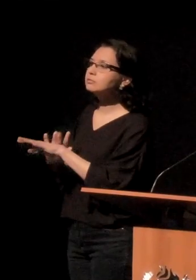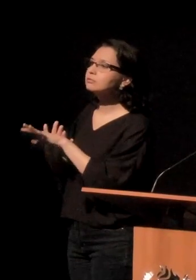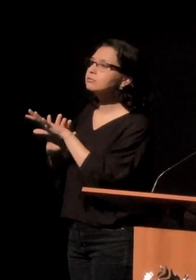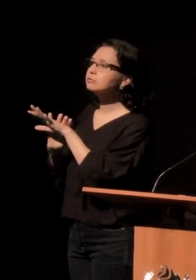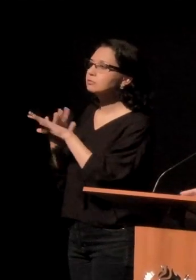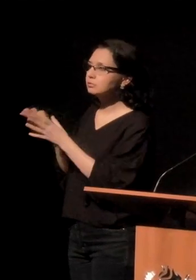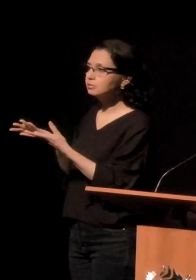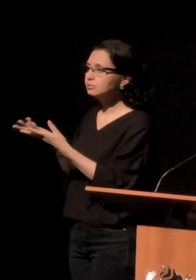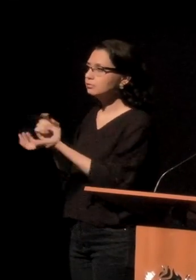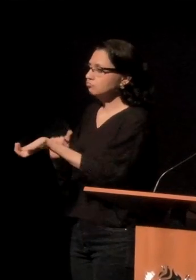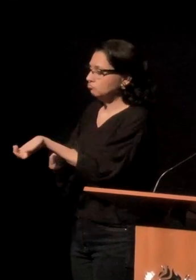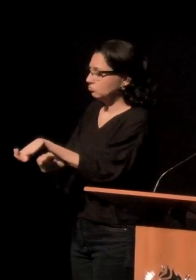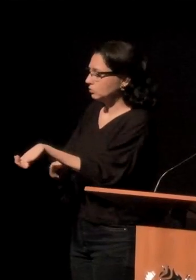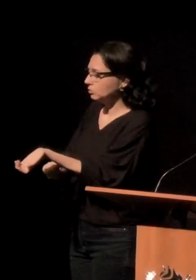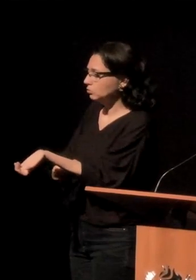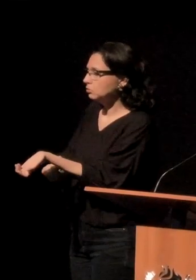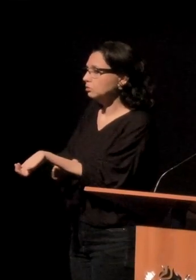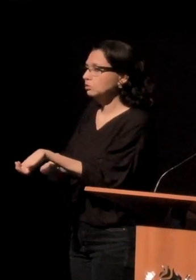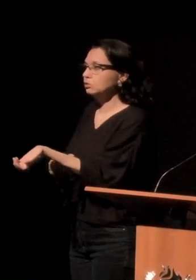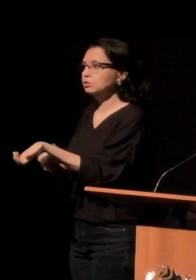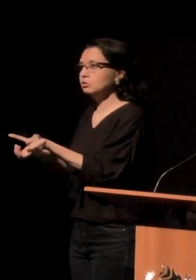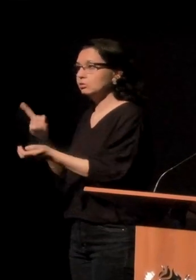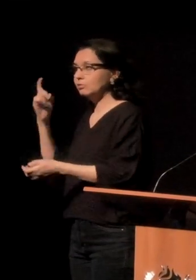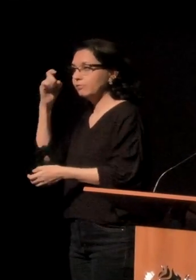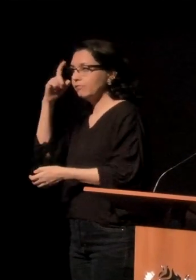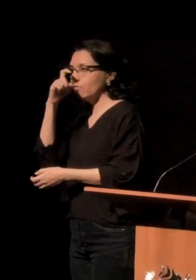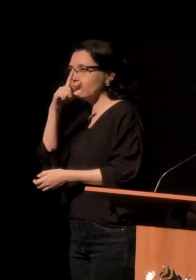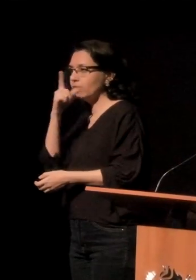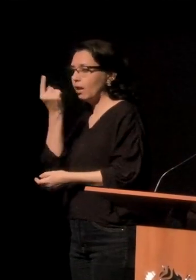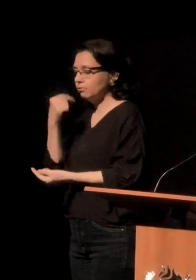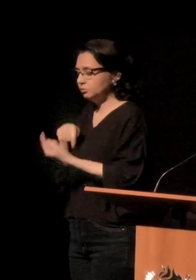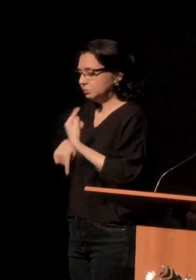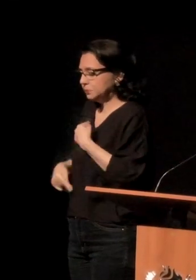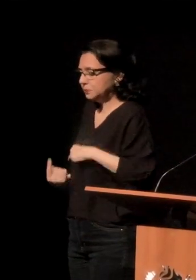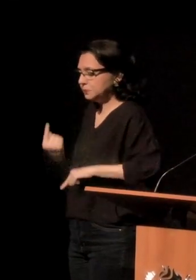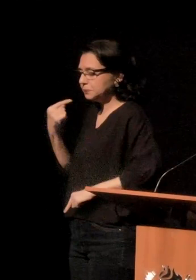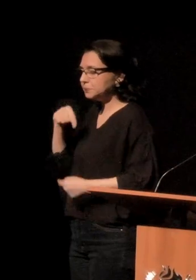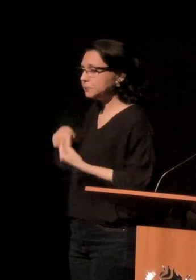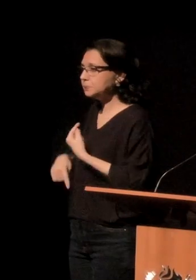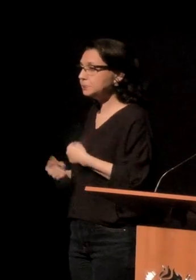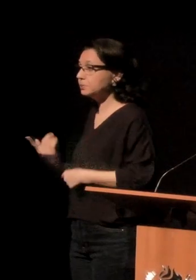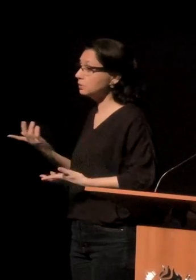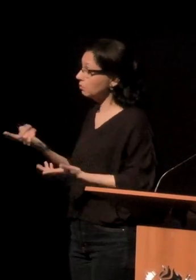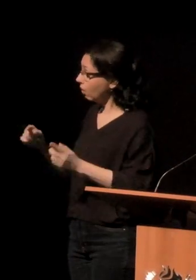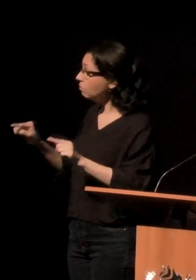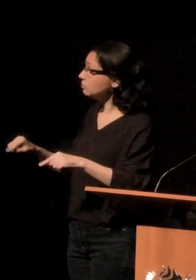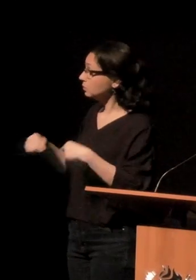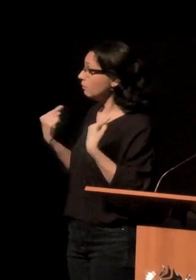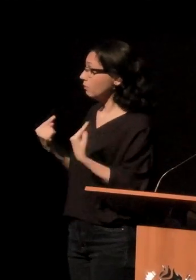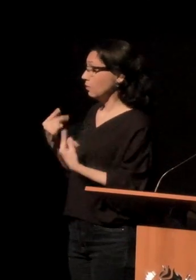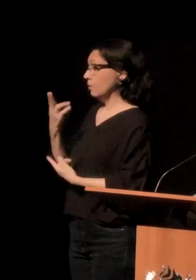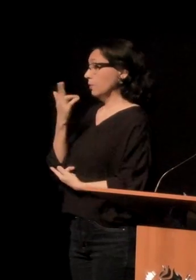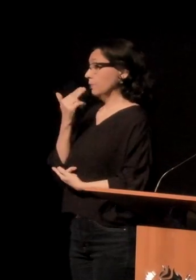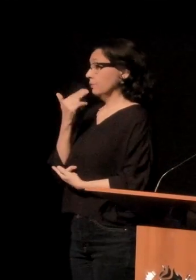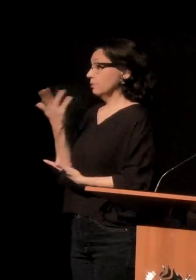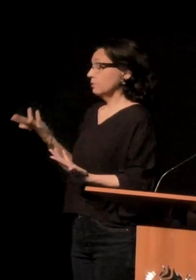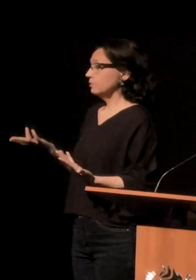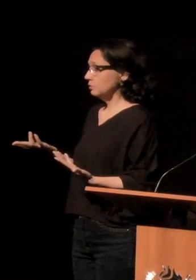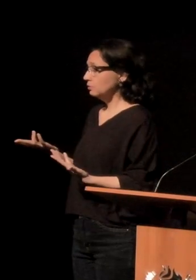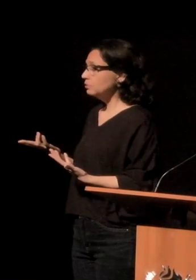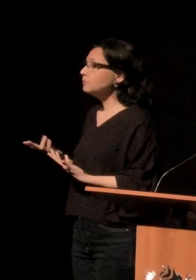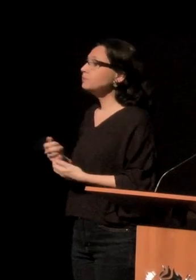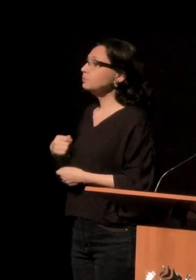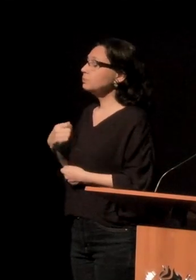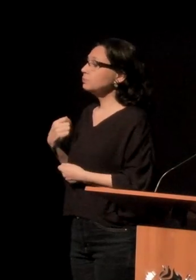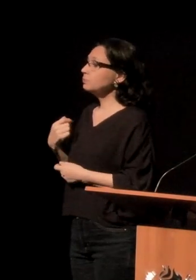as alergias e as intolerâncias Então isso é um desafio para para esse profissional porque de novo ele vai